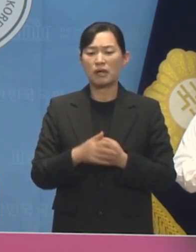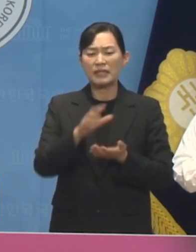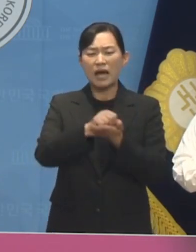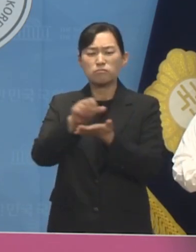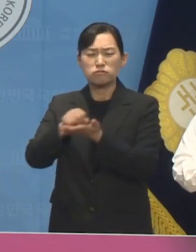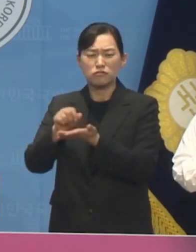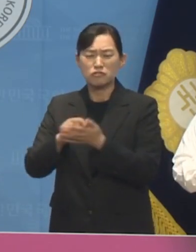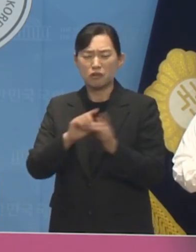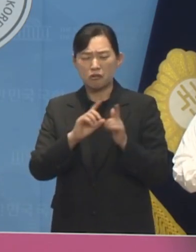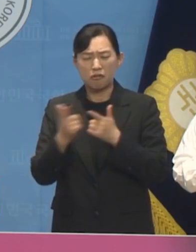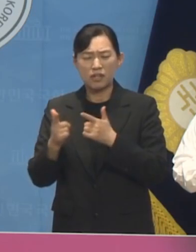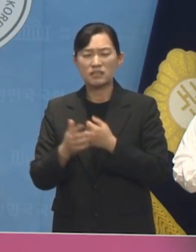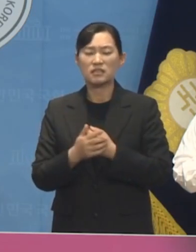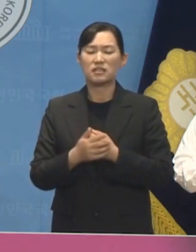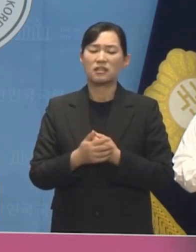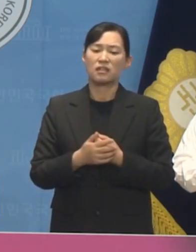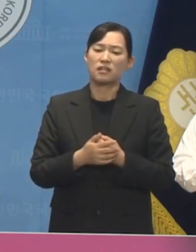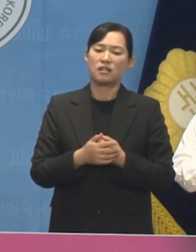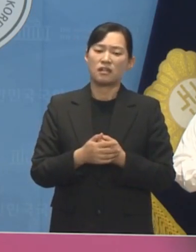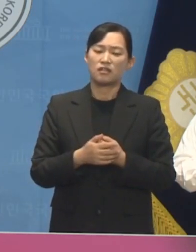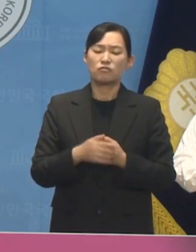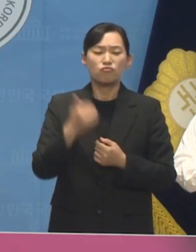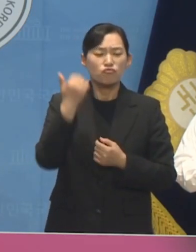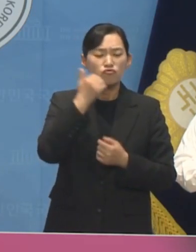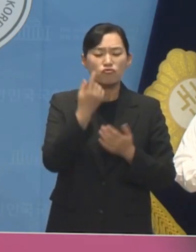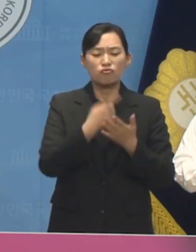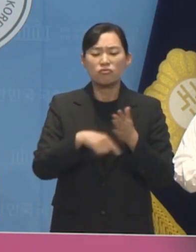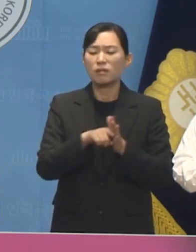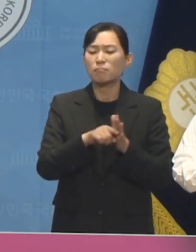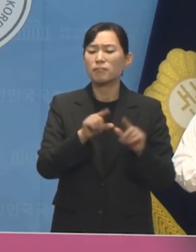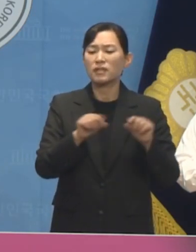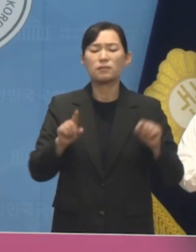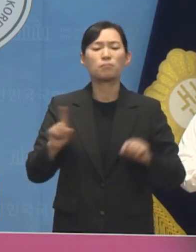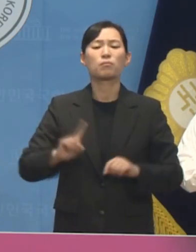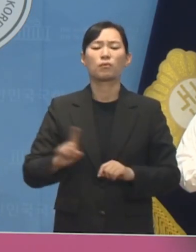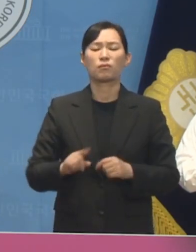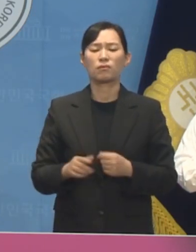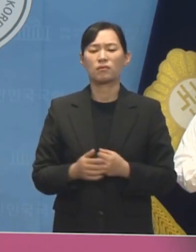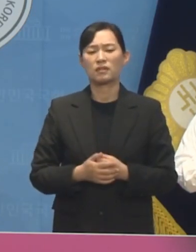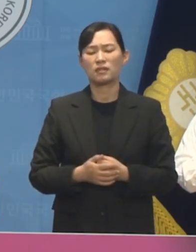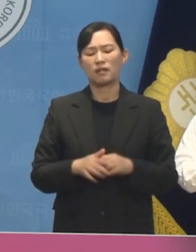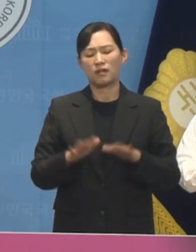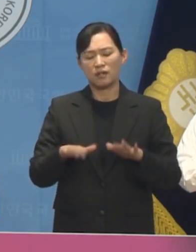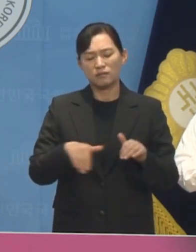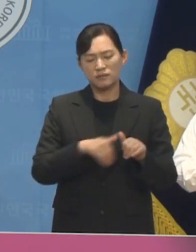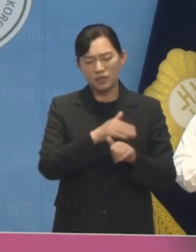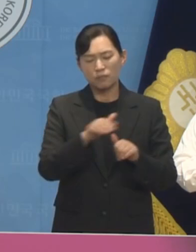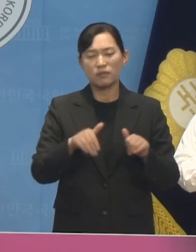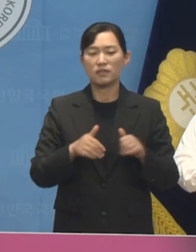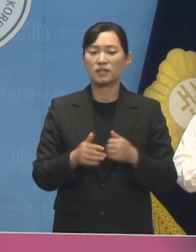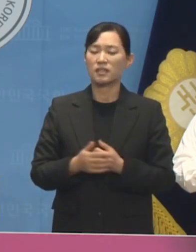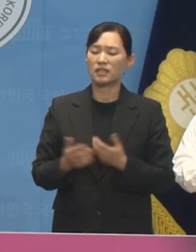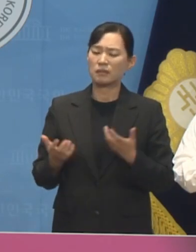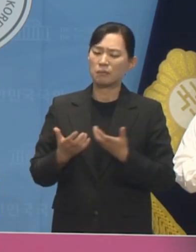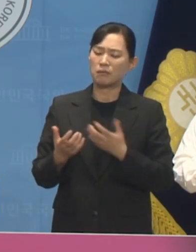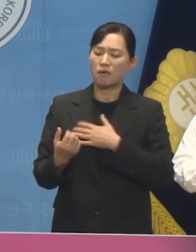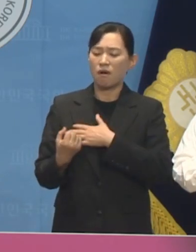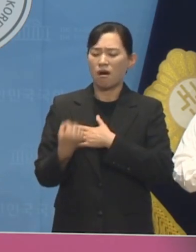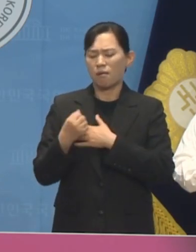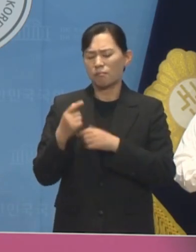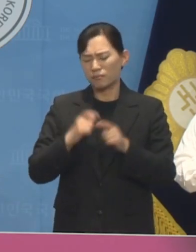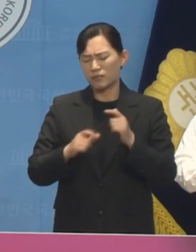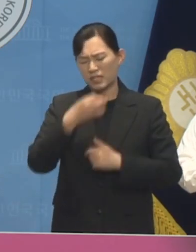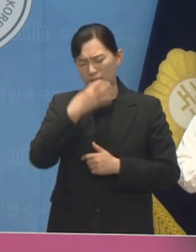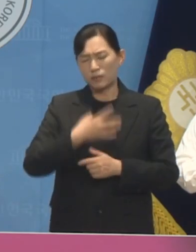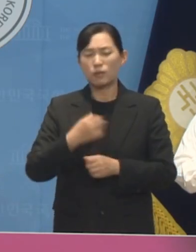가지나물, 꽈리고추찜 등 누구를 위한 4찬인지 모르겠지만 이런 현실이 저희들의 노동력을 고강도로